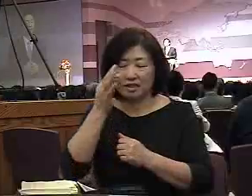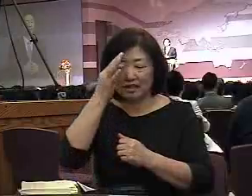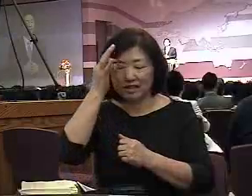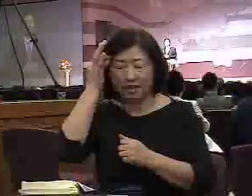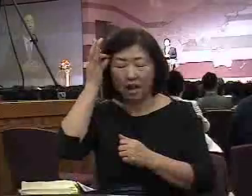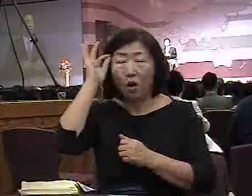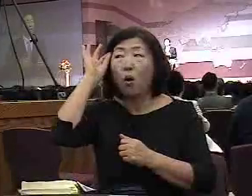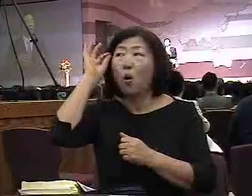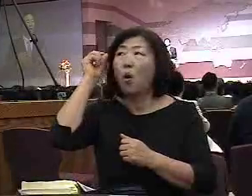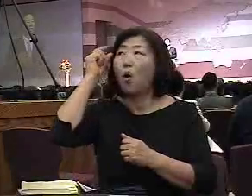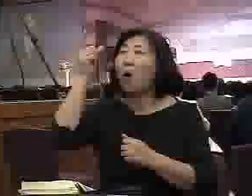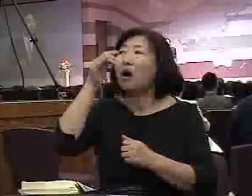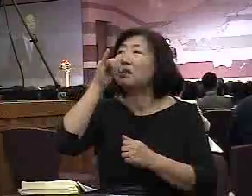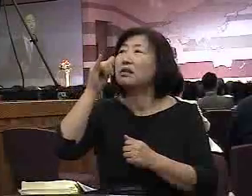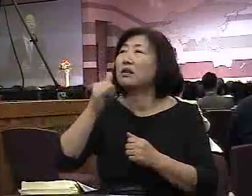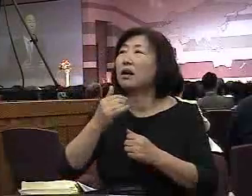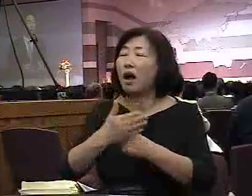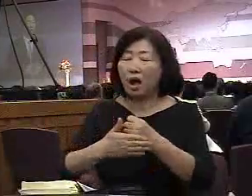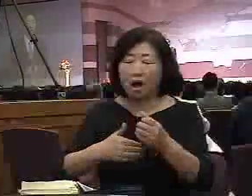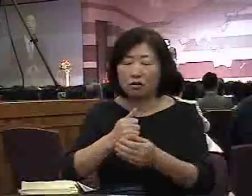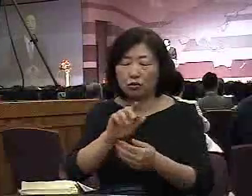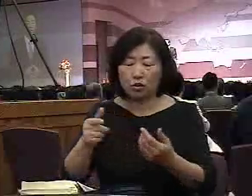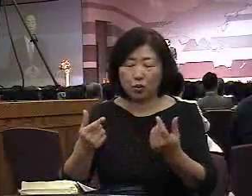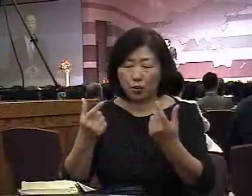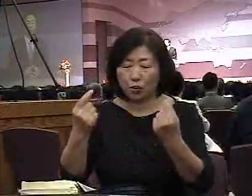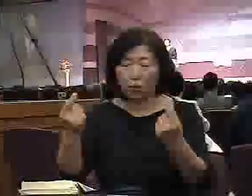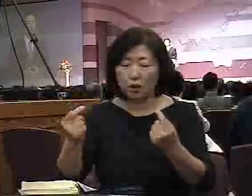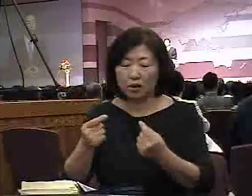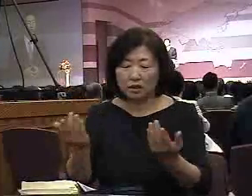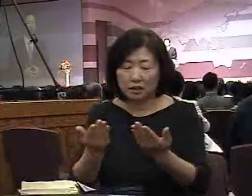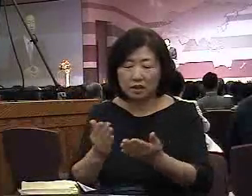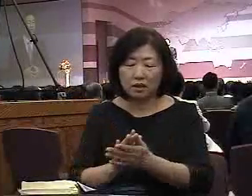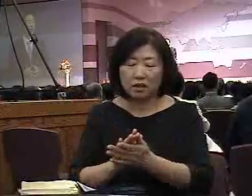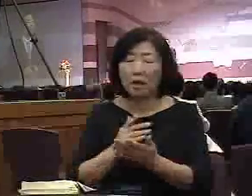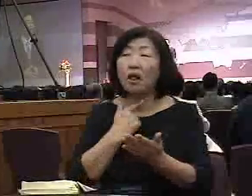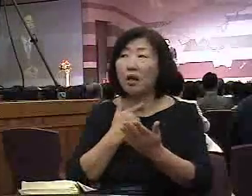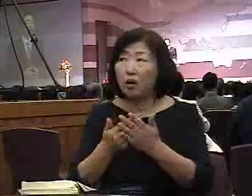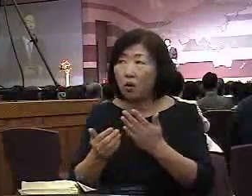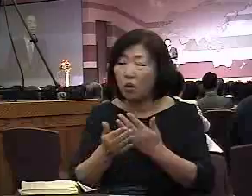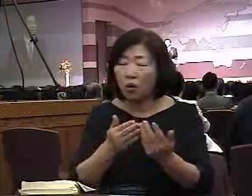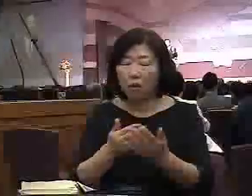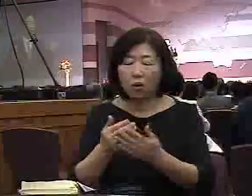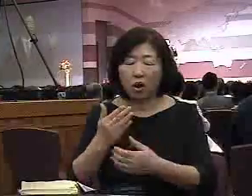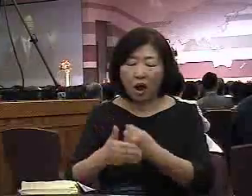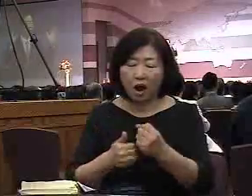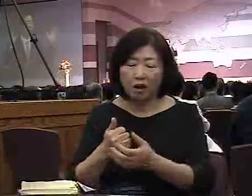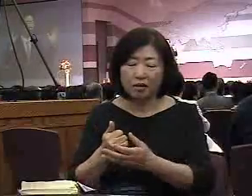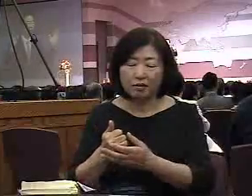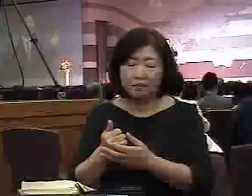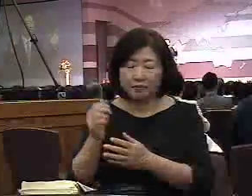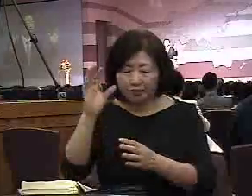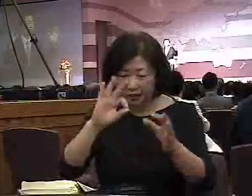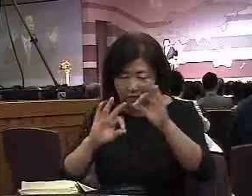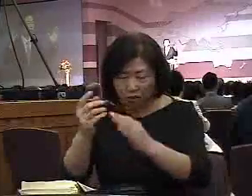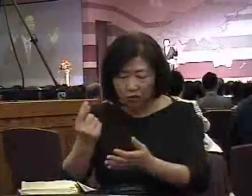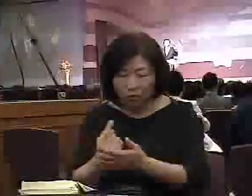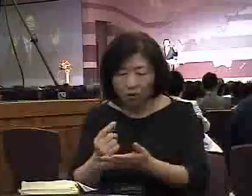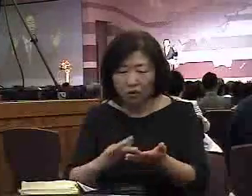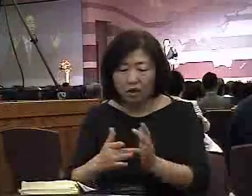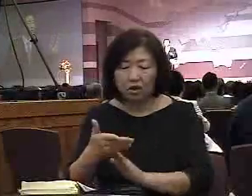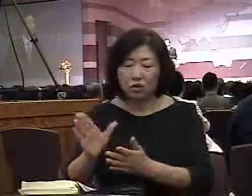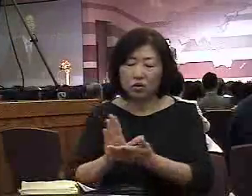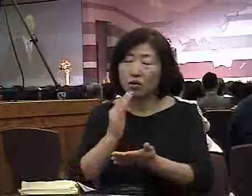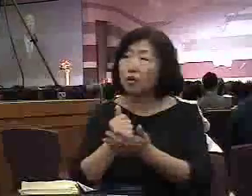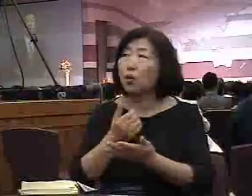있어요. 하나님도 우리한테 똑같이 그런 일을 겪으시겠구나. 하나님이 찾아오셔서 내가 너에게 하나님의 어린 양 예수 그리스도의